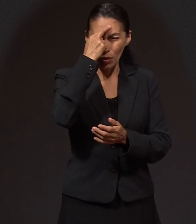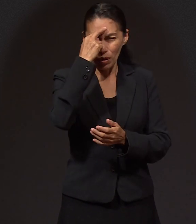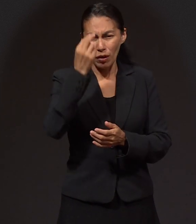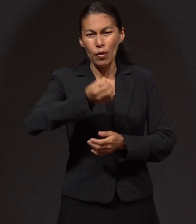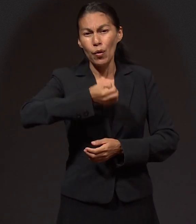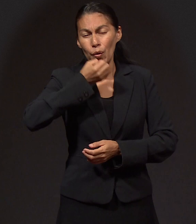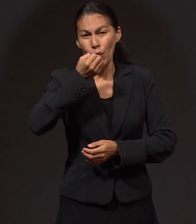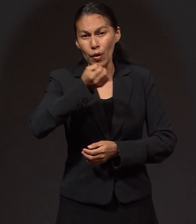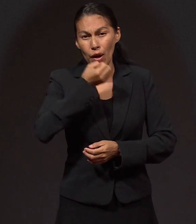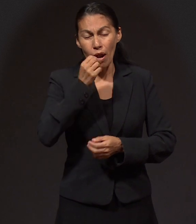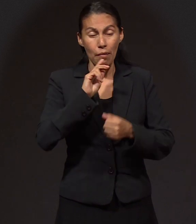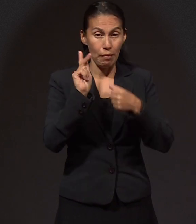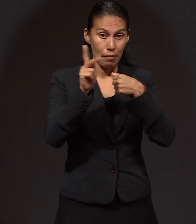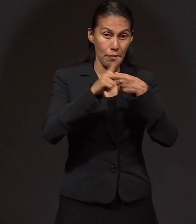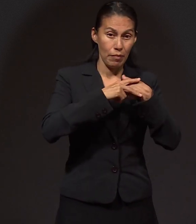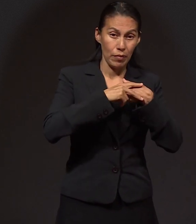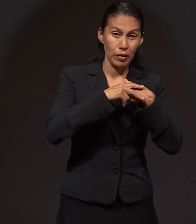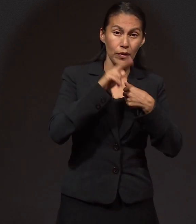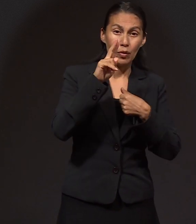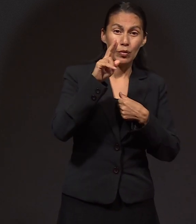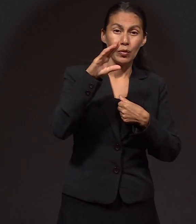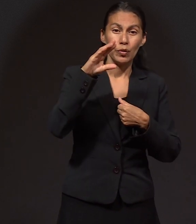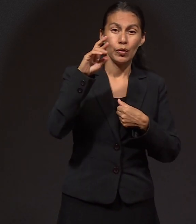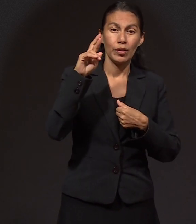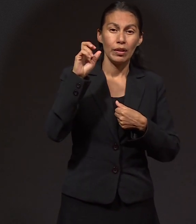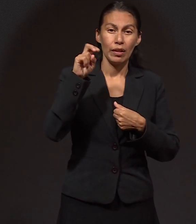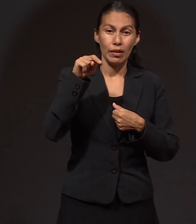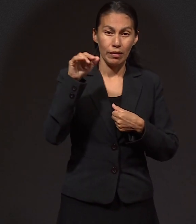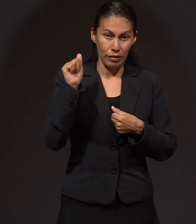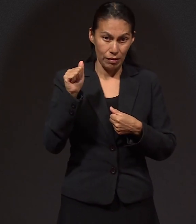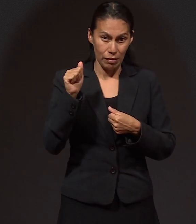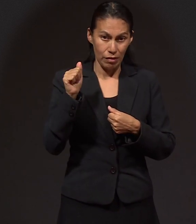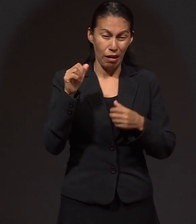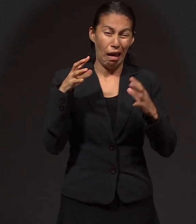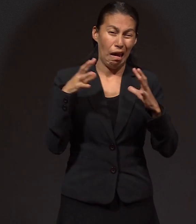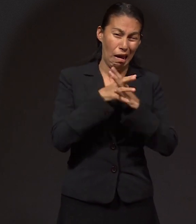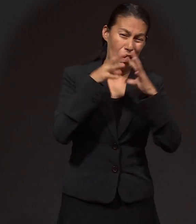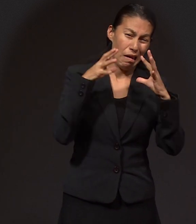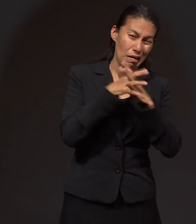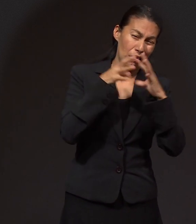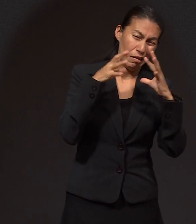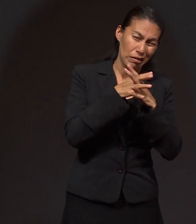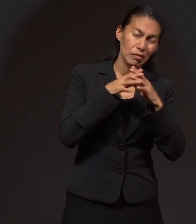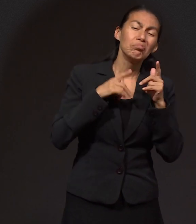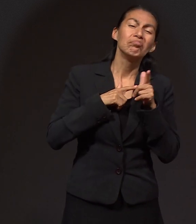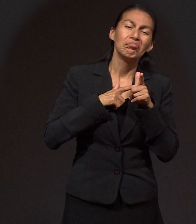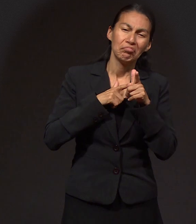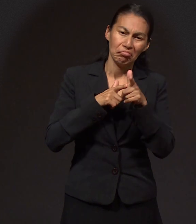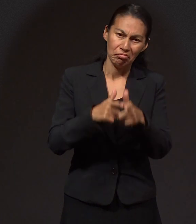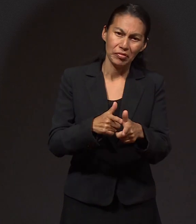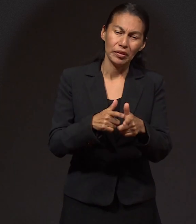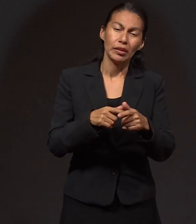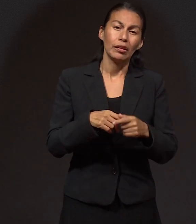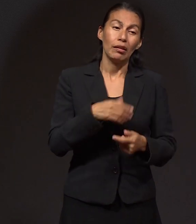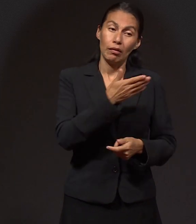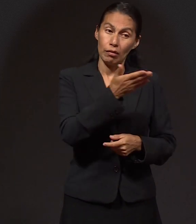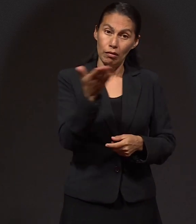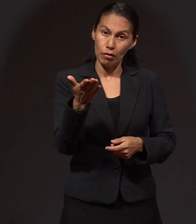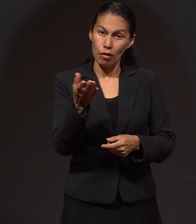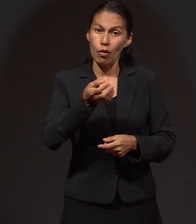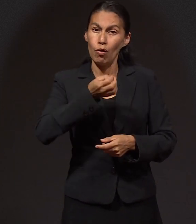olvidemos Orar por Ucrania Todavía siguen en guerra Y ellos necesitan Nuestras oraciones